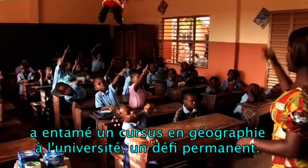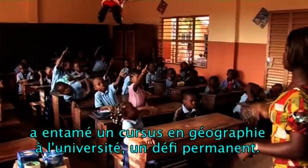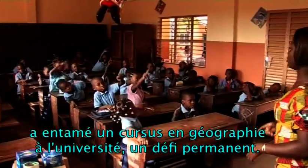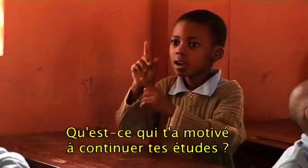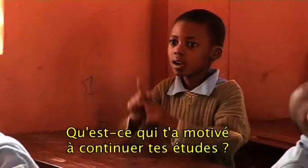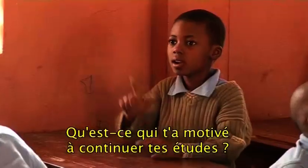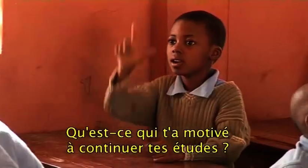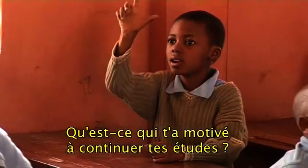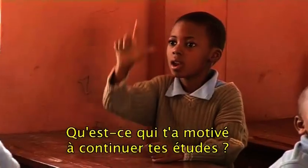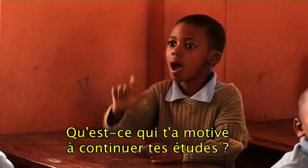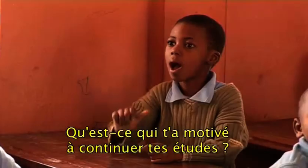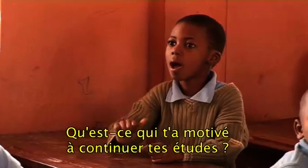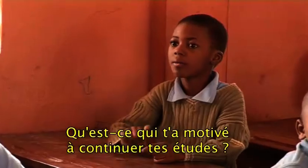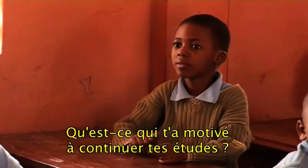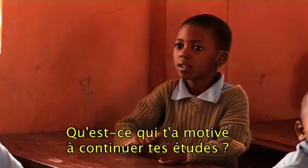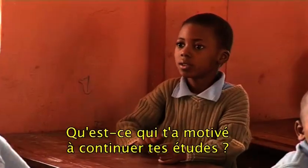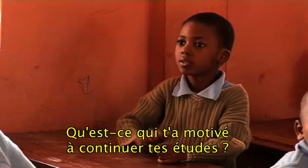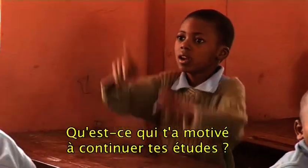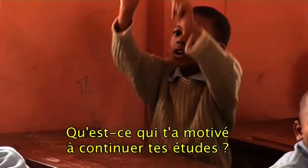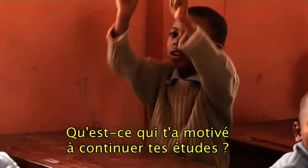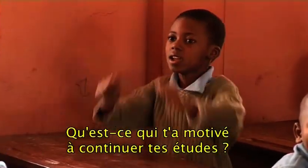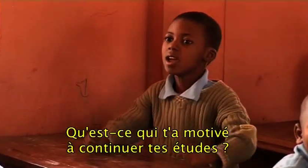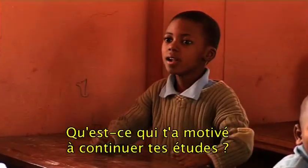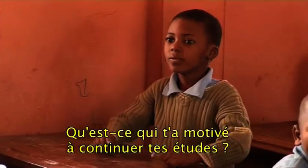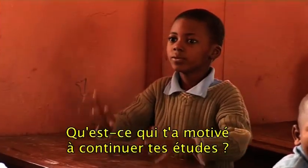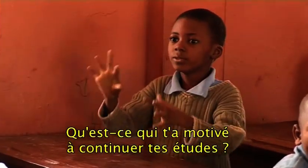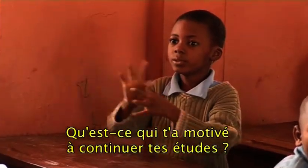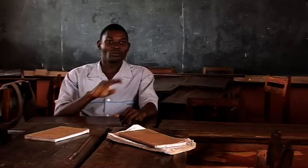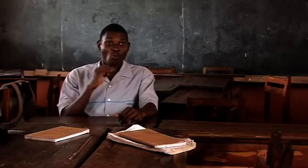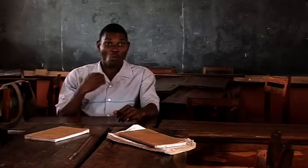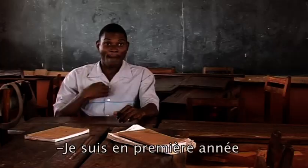tous les jours. Qu'est-ce qui t'a motivé à continuer tes études?